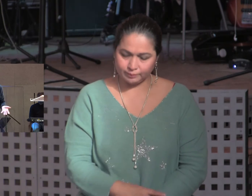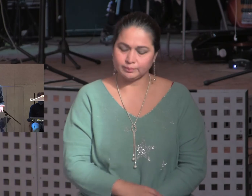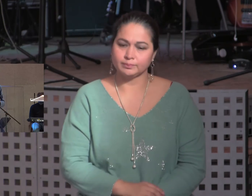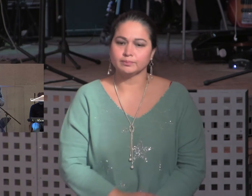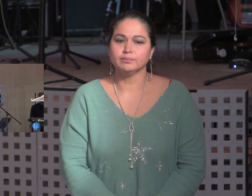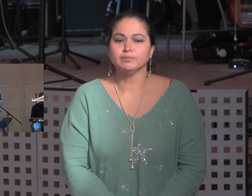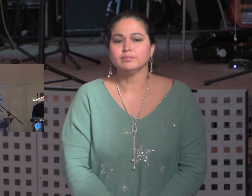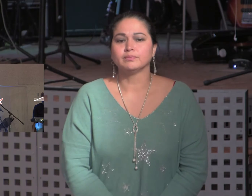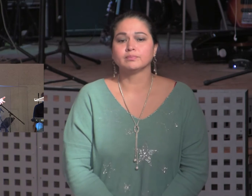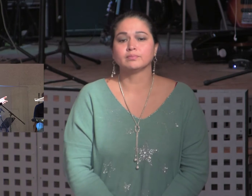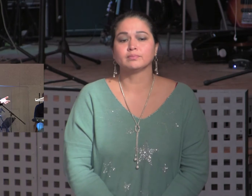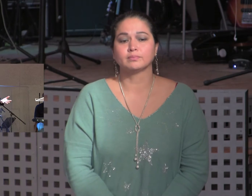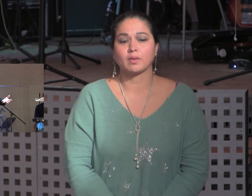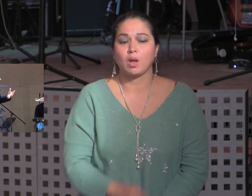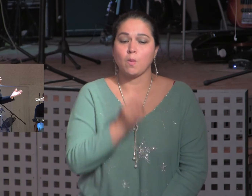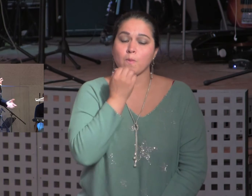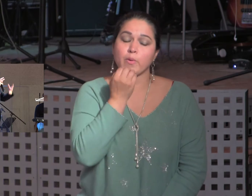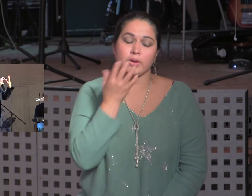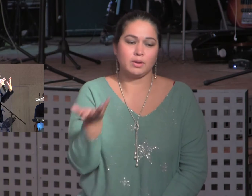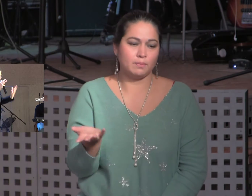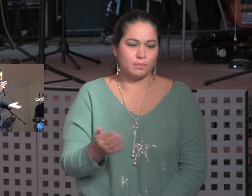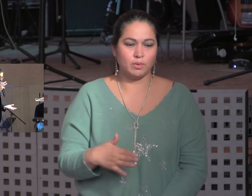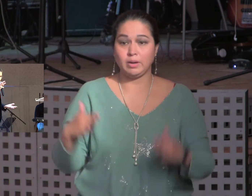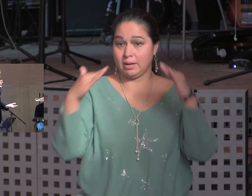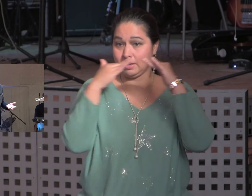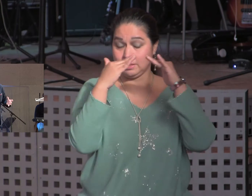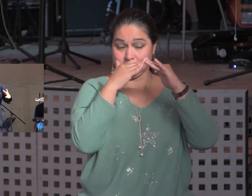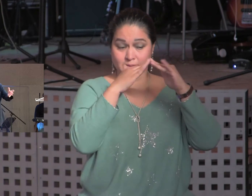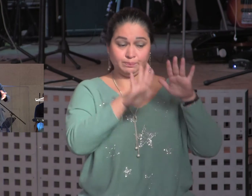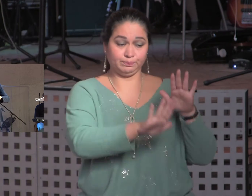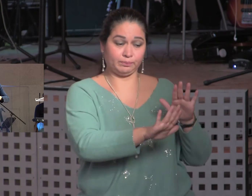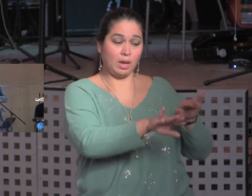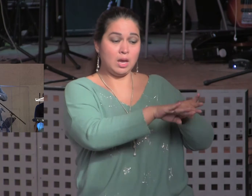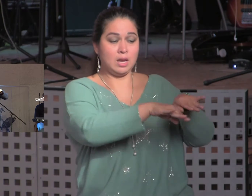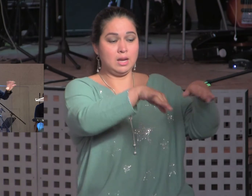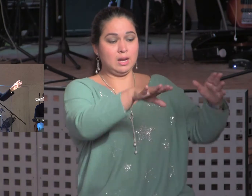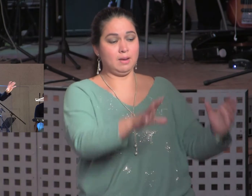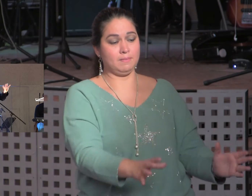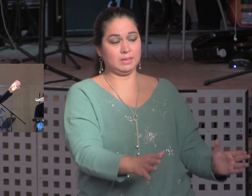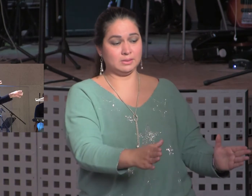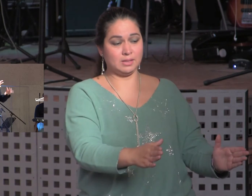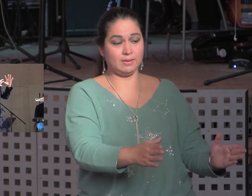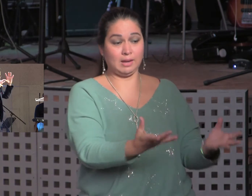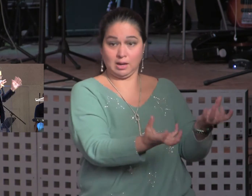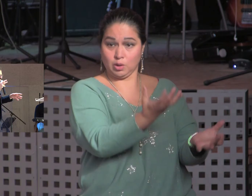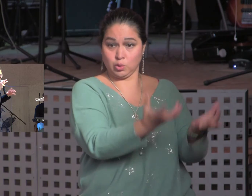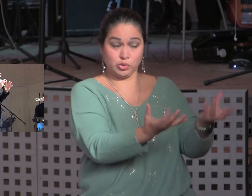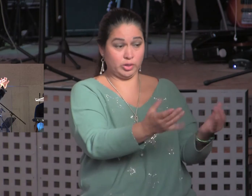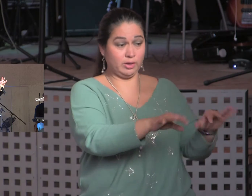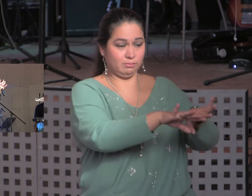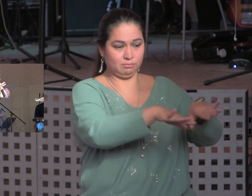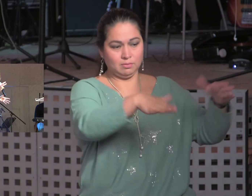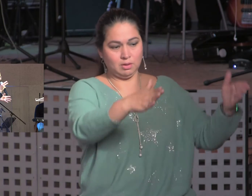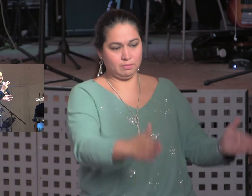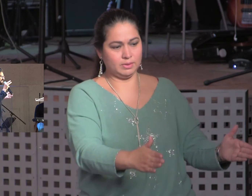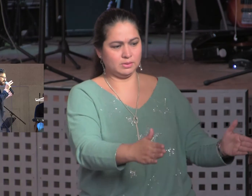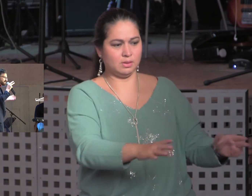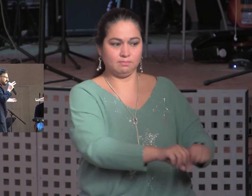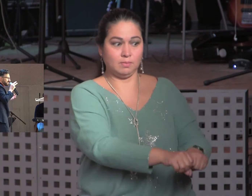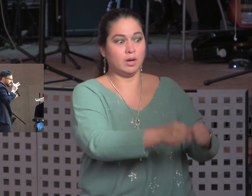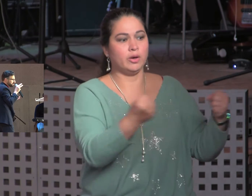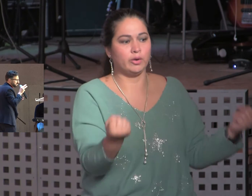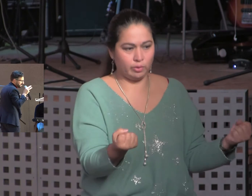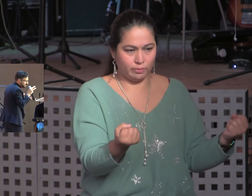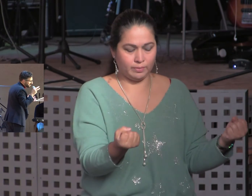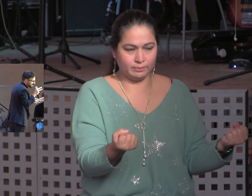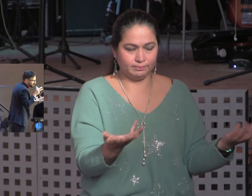La mesa de la cocina está rota. Puedes poner otra cosa que no sea la mesa de la cocina y